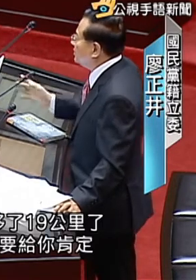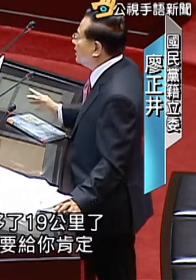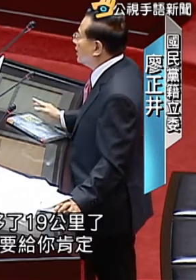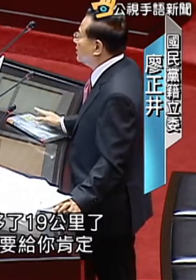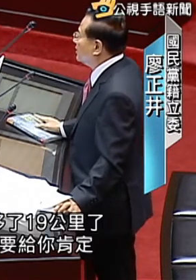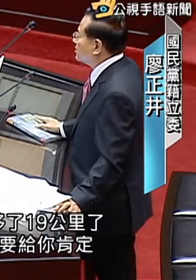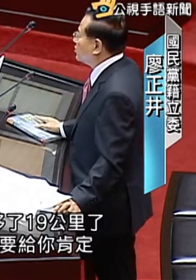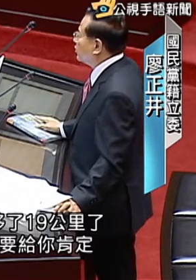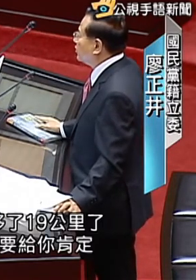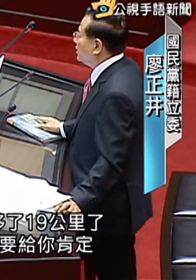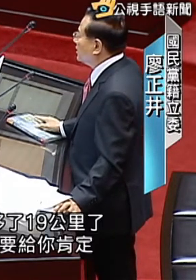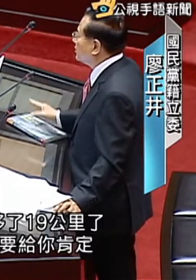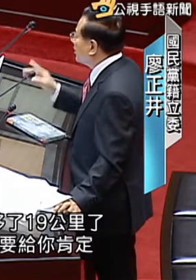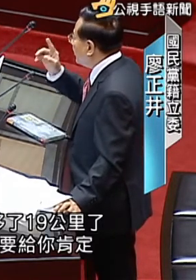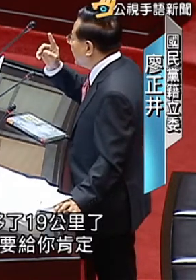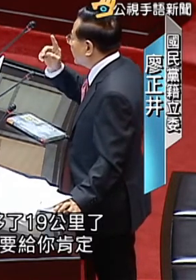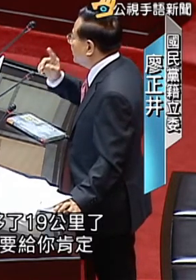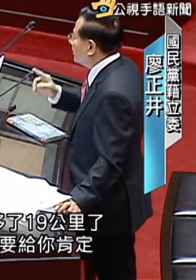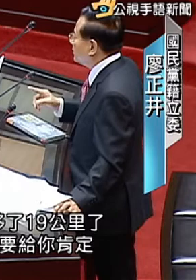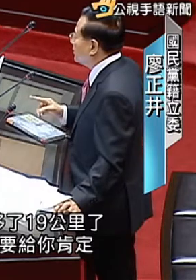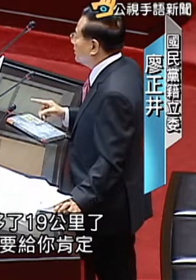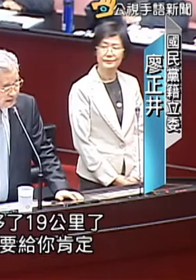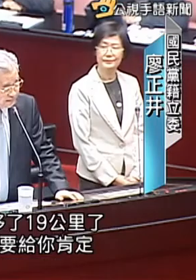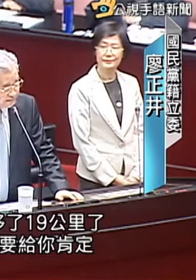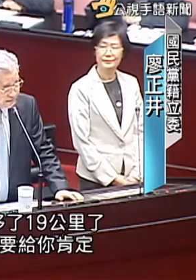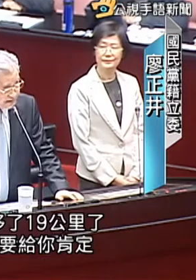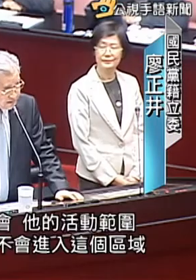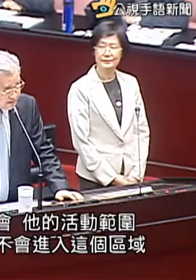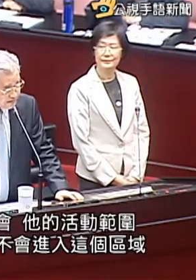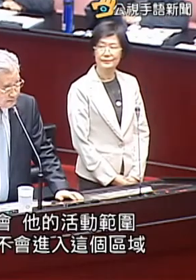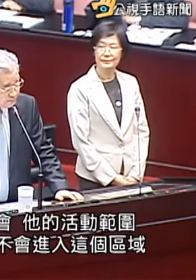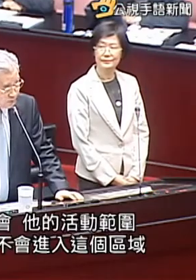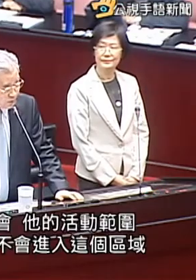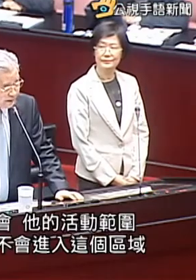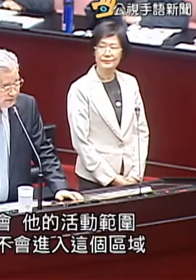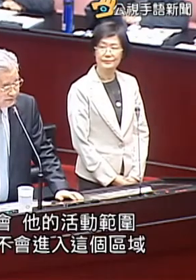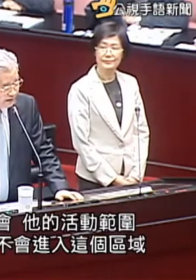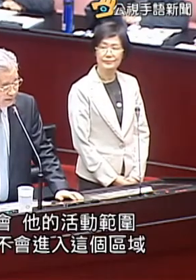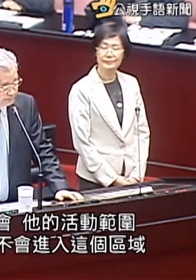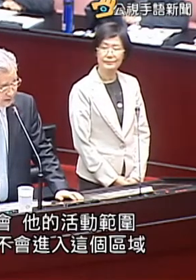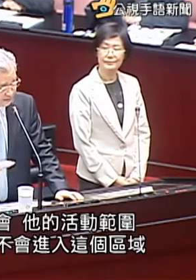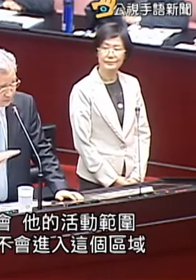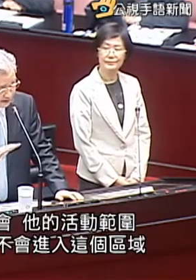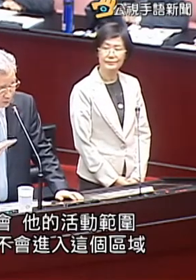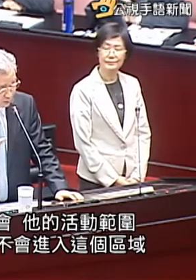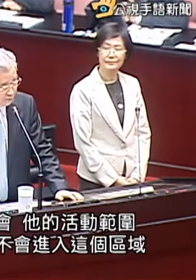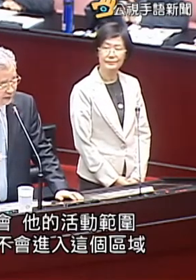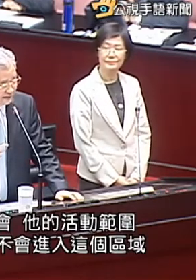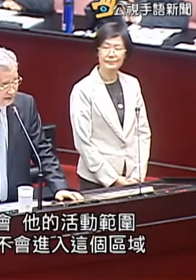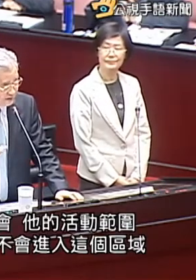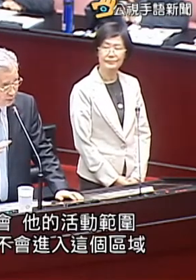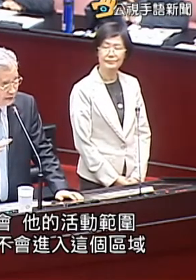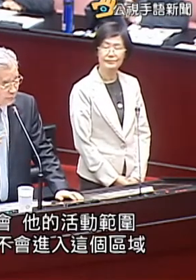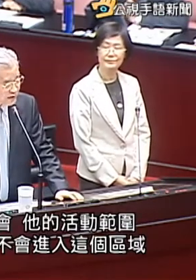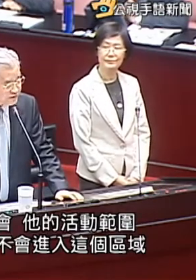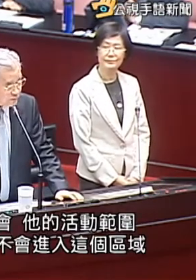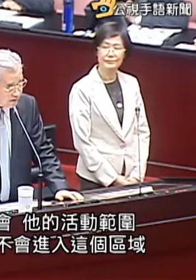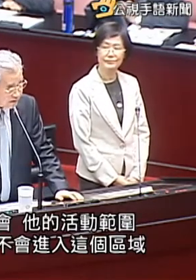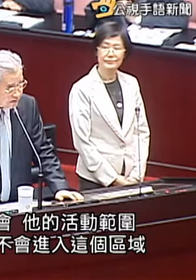的19公里了，这个我们要给你肯定。 他们的战机不会他的活动范围，战机活动范围不会进入这个